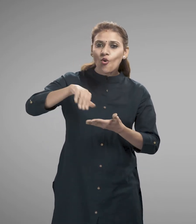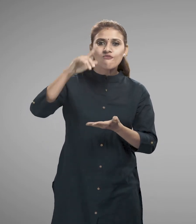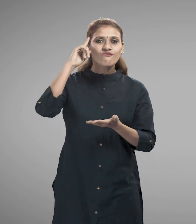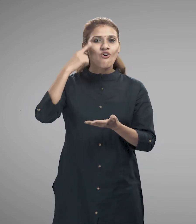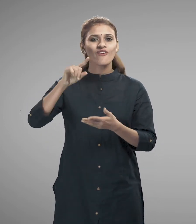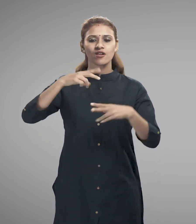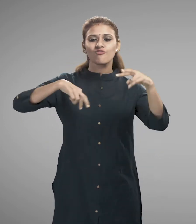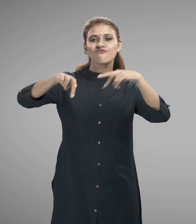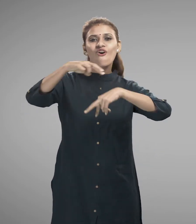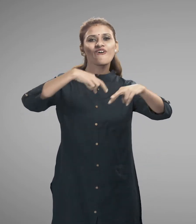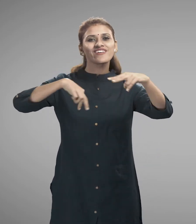सैर करने जाएं,